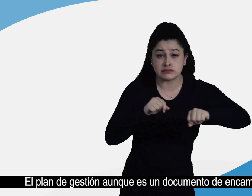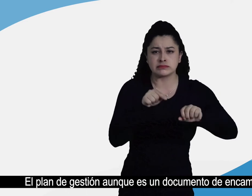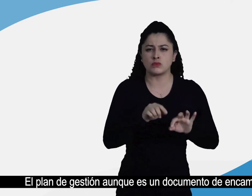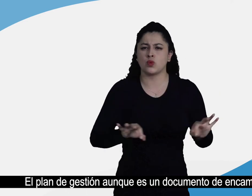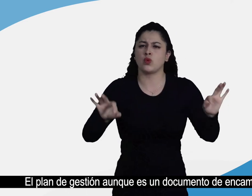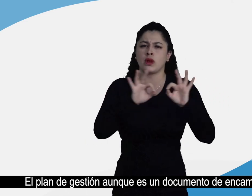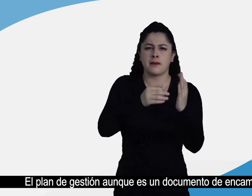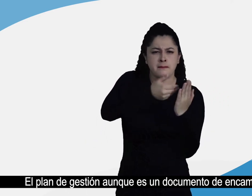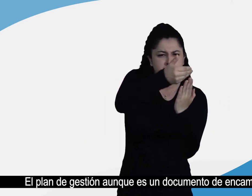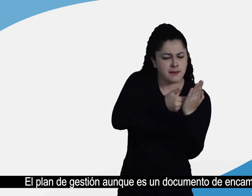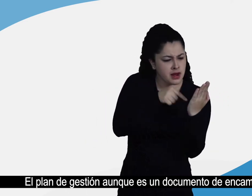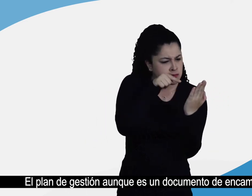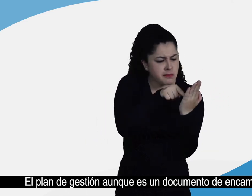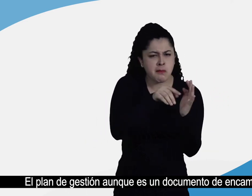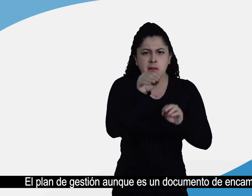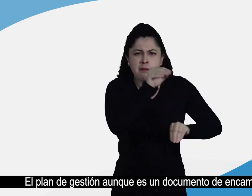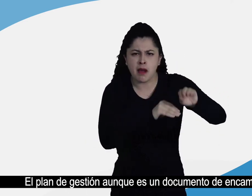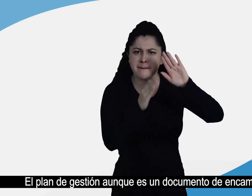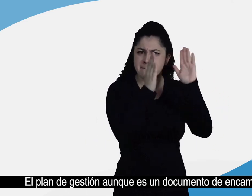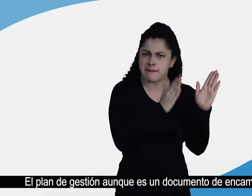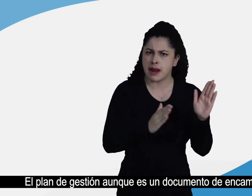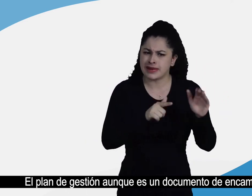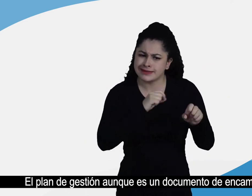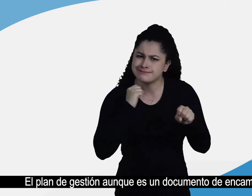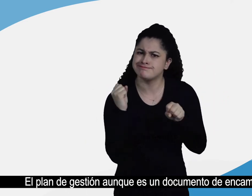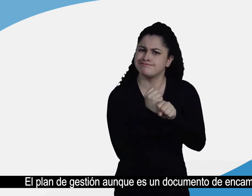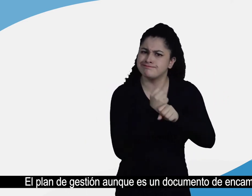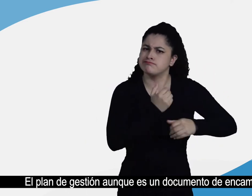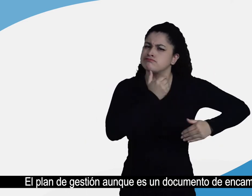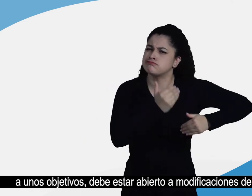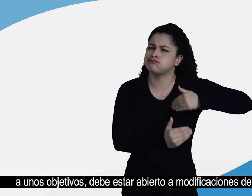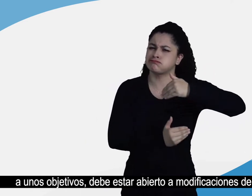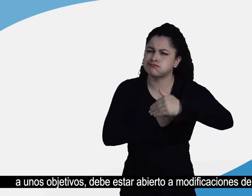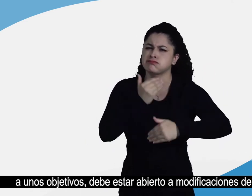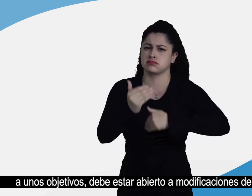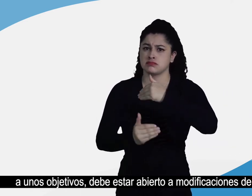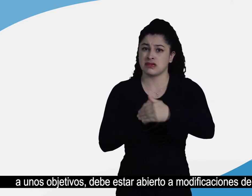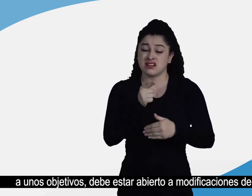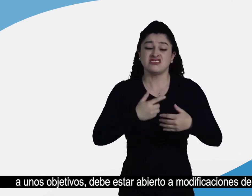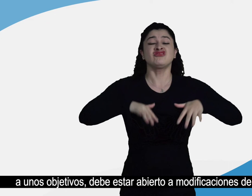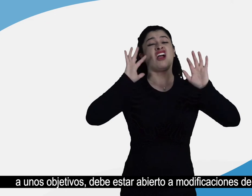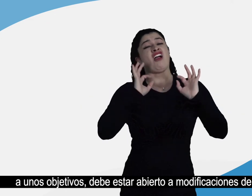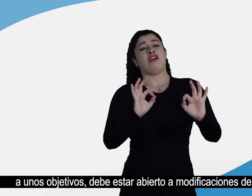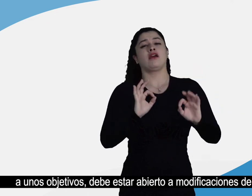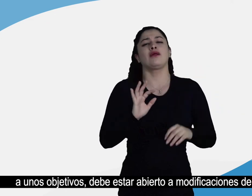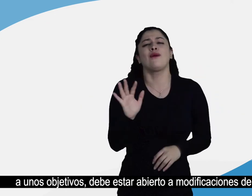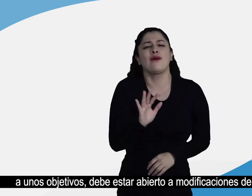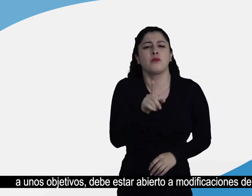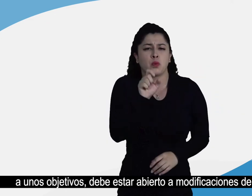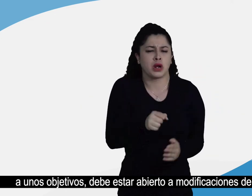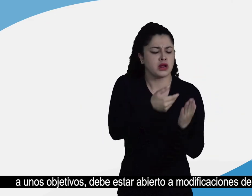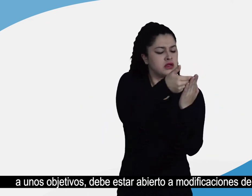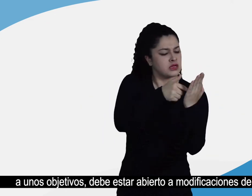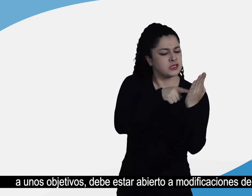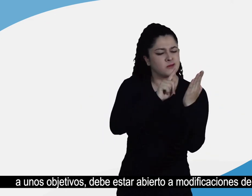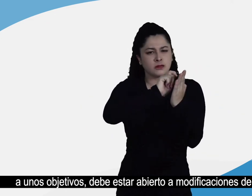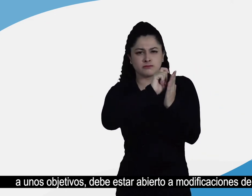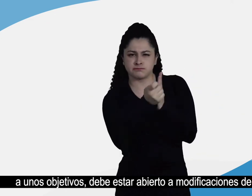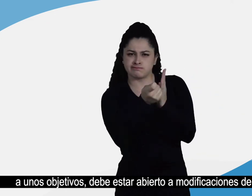El plan de gestión, aunque es un documento encaminado a unos objetivos, debe estar abierto a